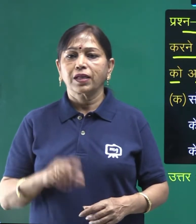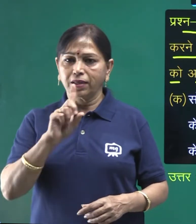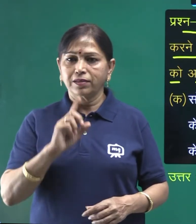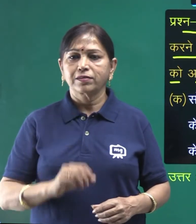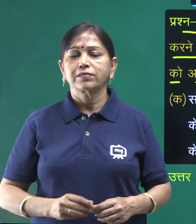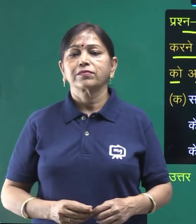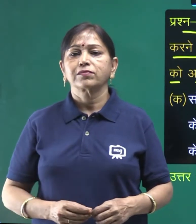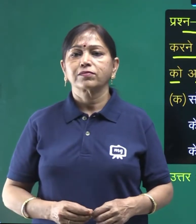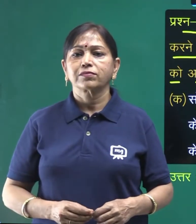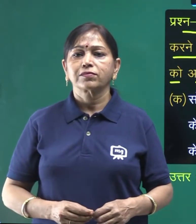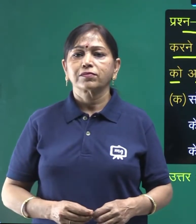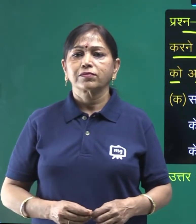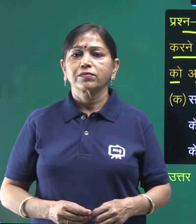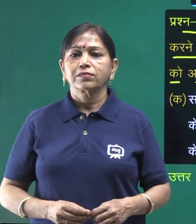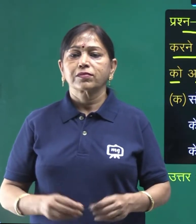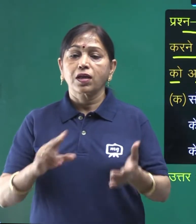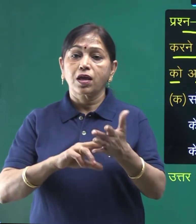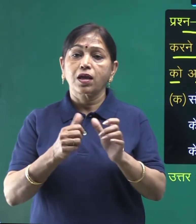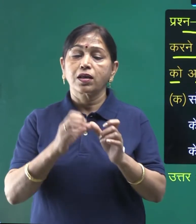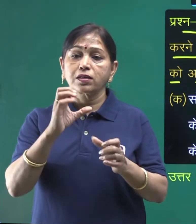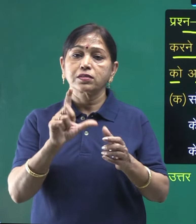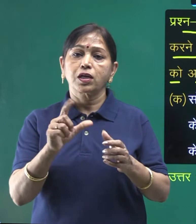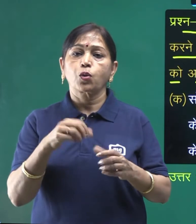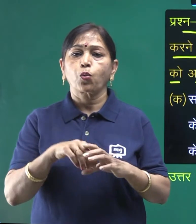1. सोडियम क्लोराइड को